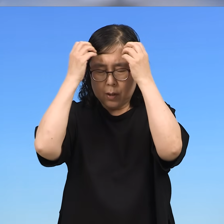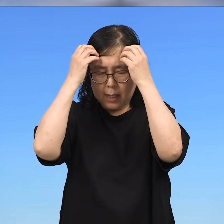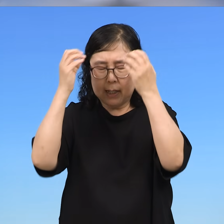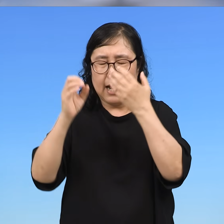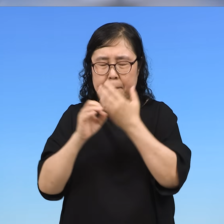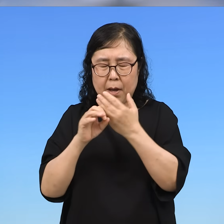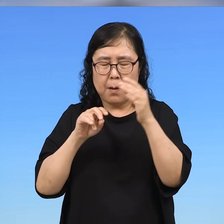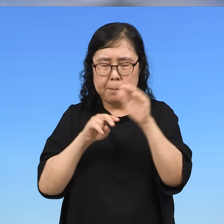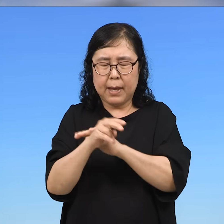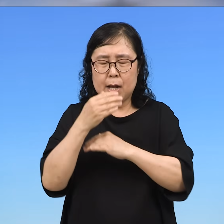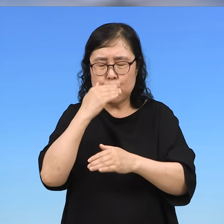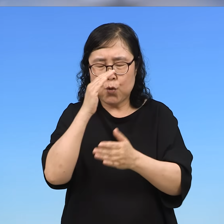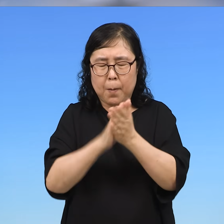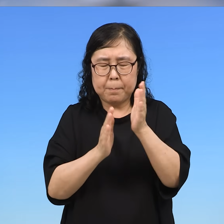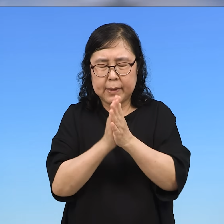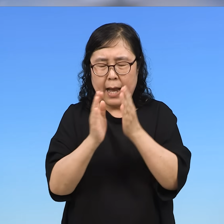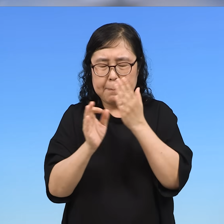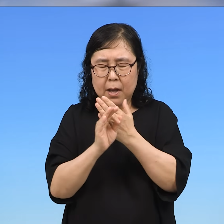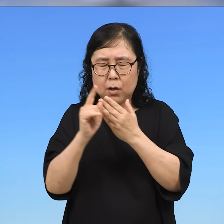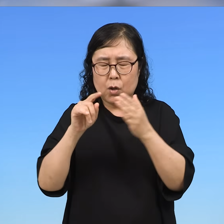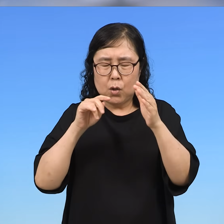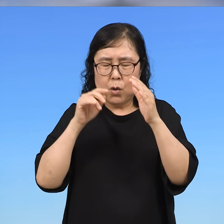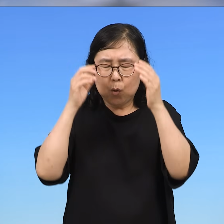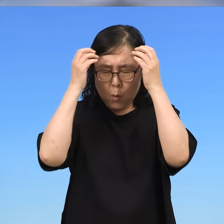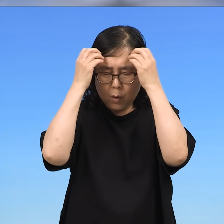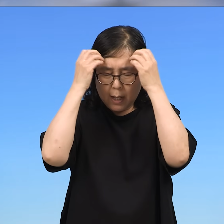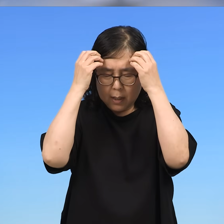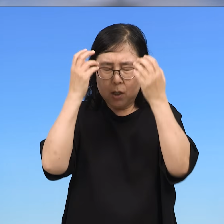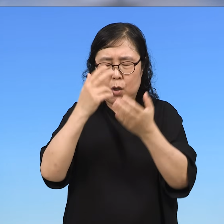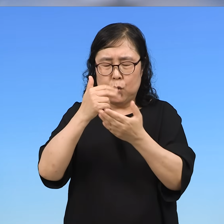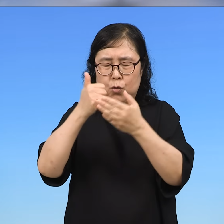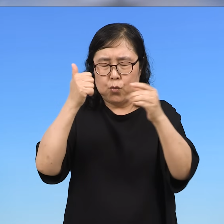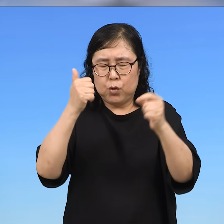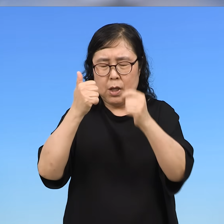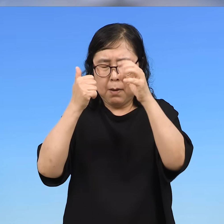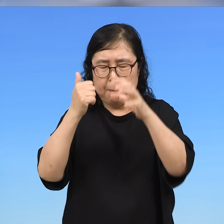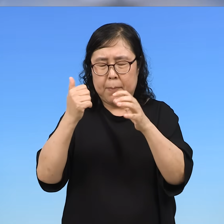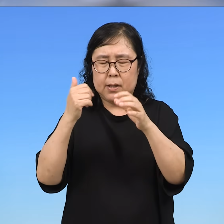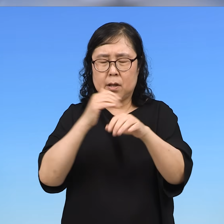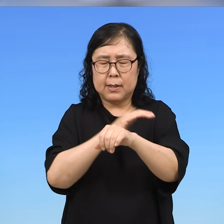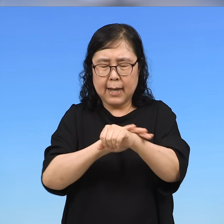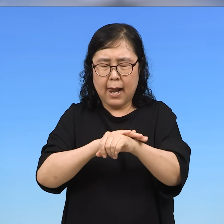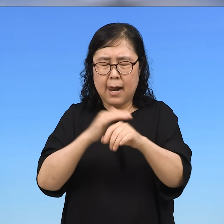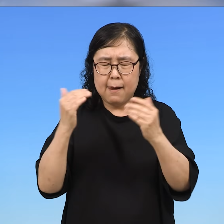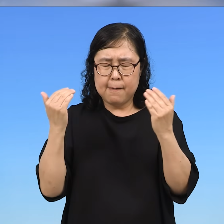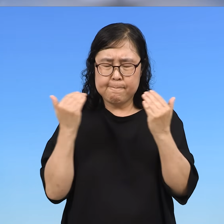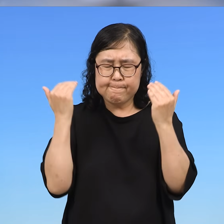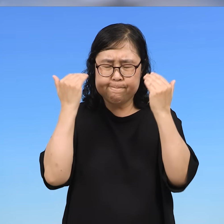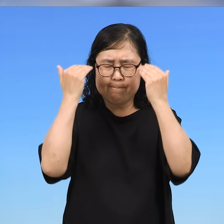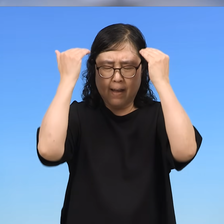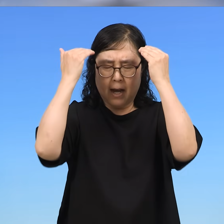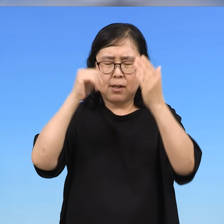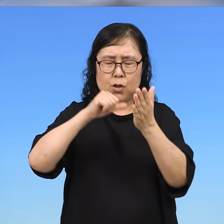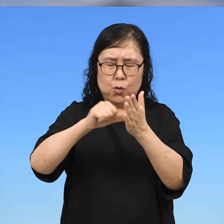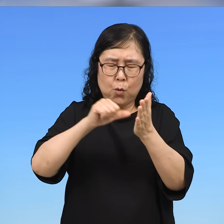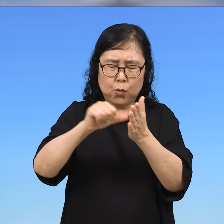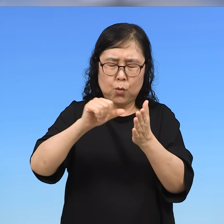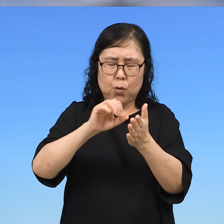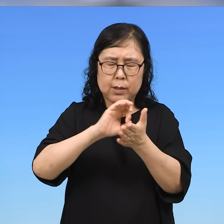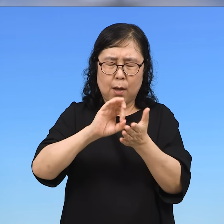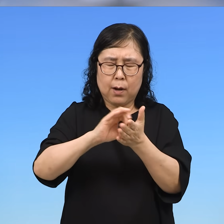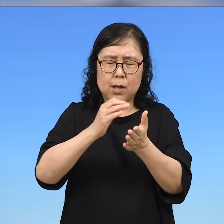없는 것이라면 주님 그 고난을 주님 앞에서 잘 성숙의 도구로 쓸 수 있도록 성령님